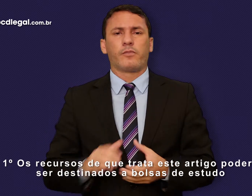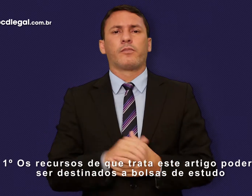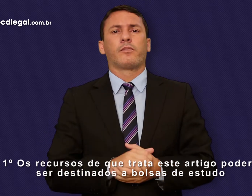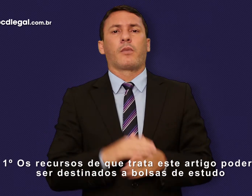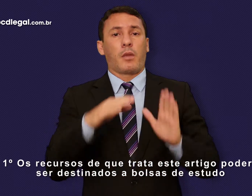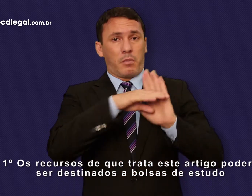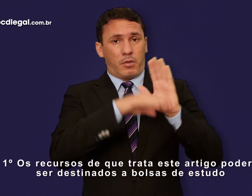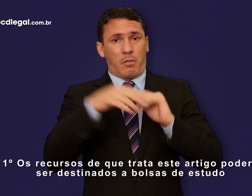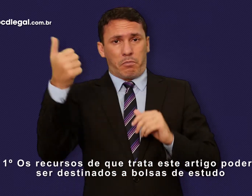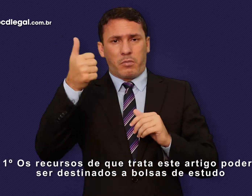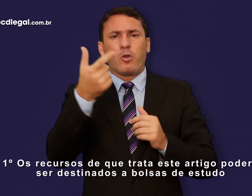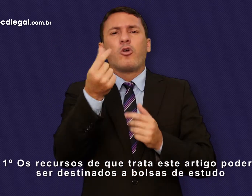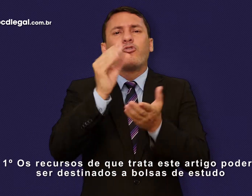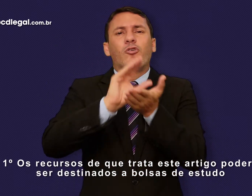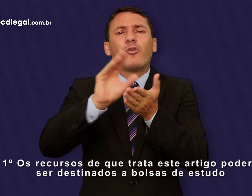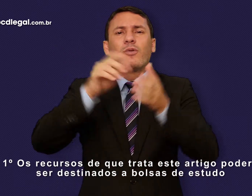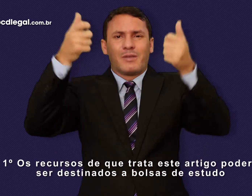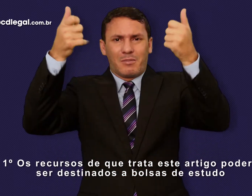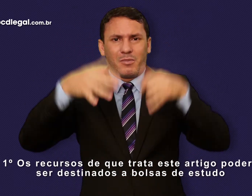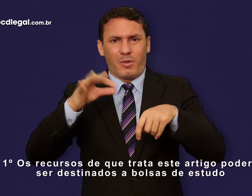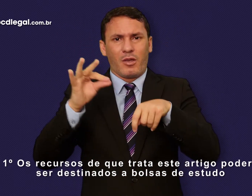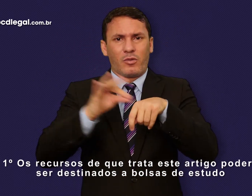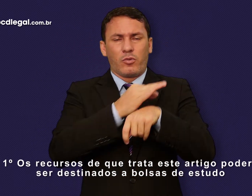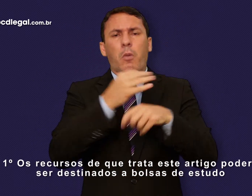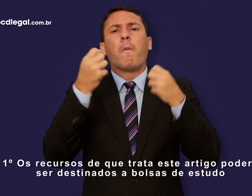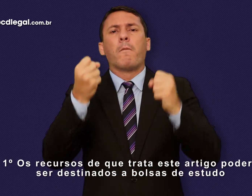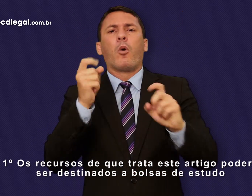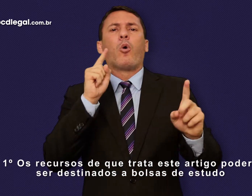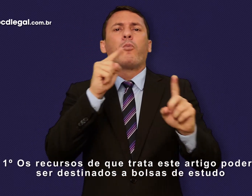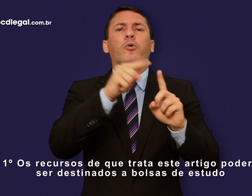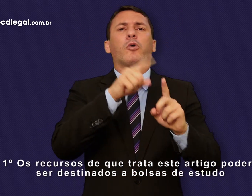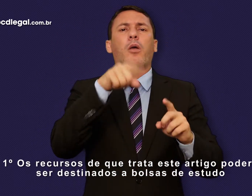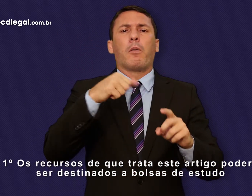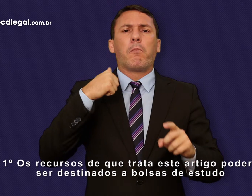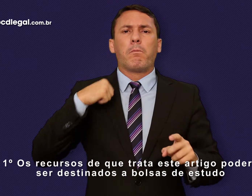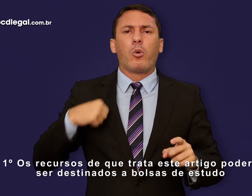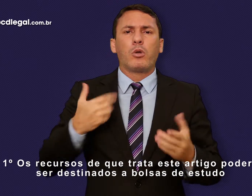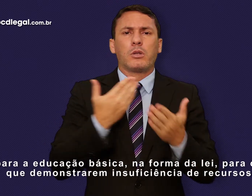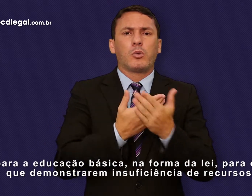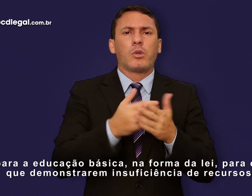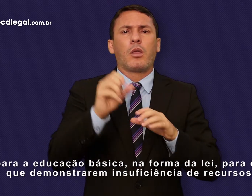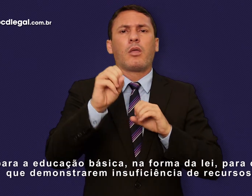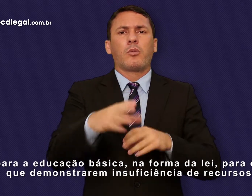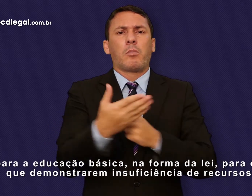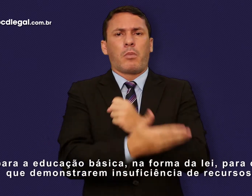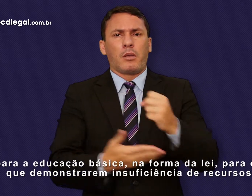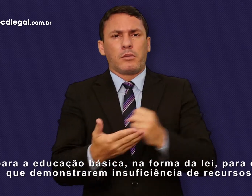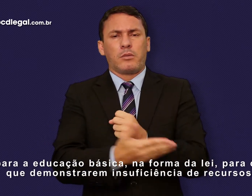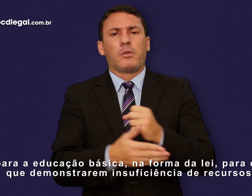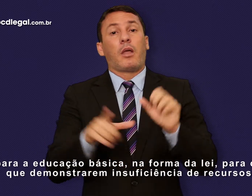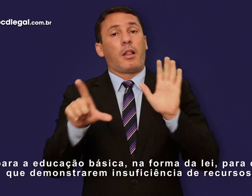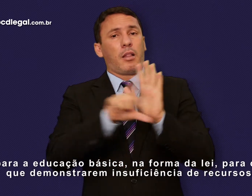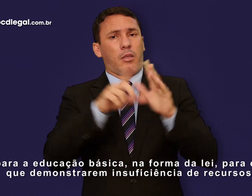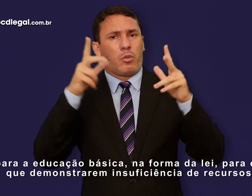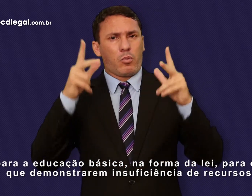confessional ou do poder público no caso de encerramento de suas atividades. Inciso 4. Prestem contas ao poder público